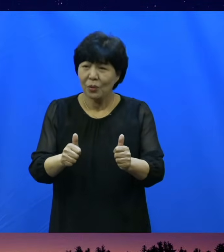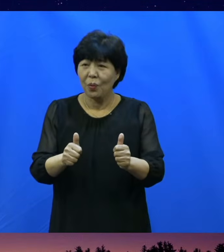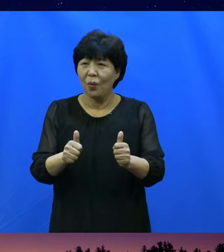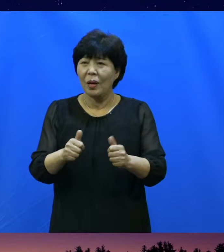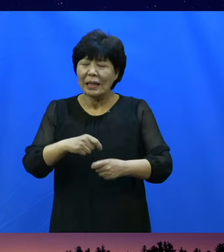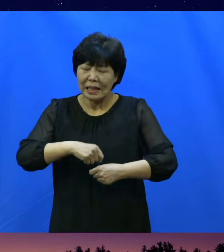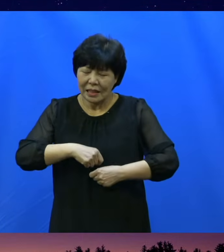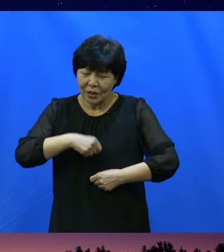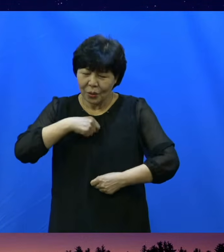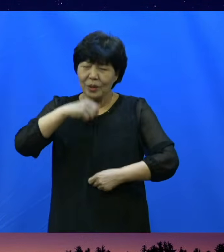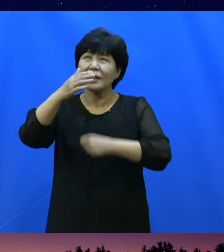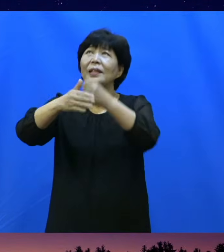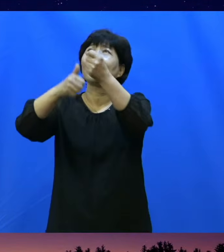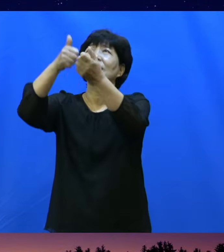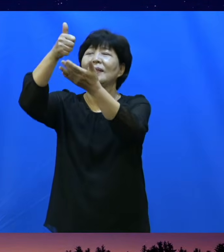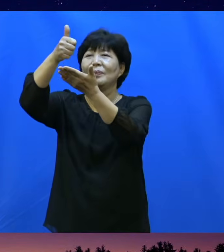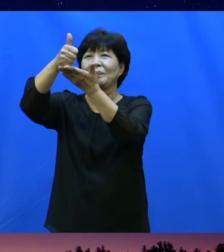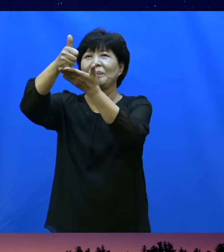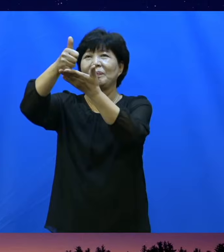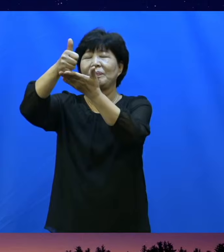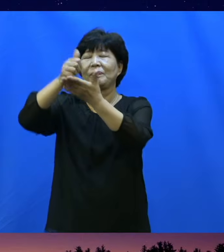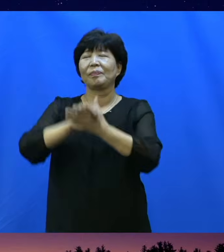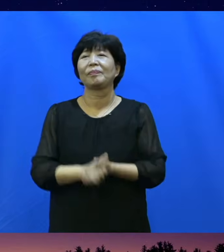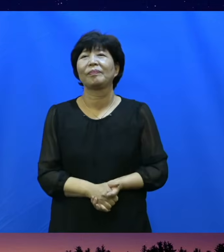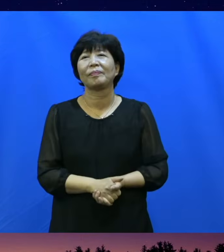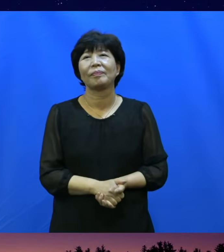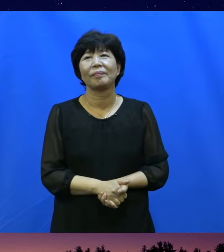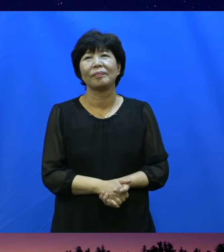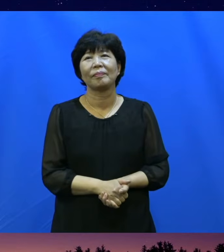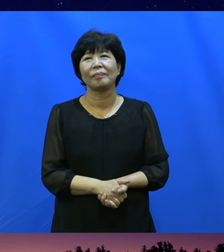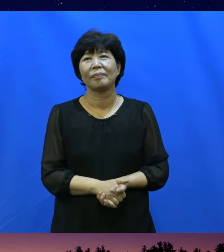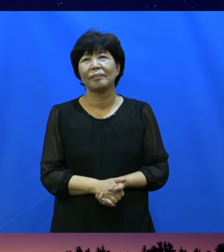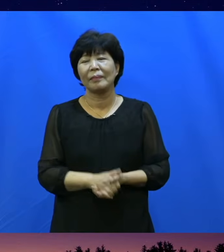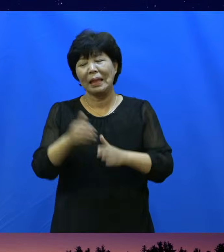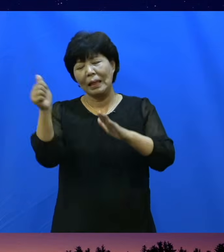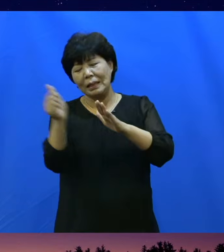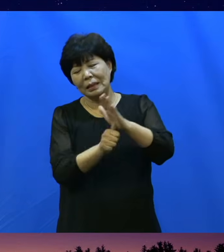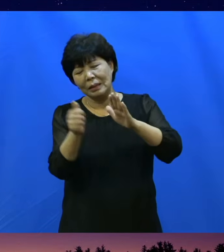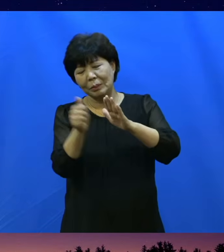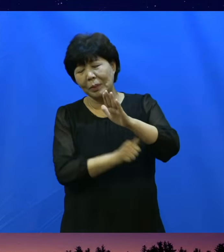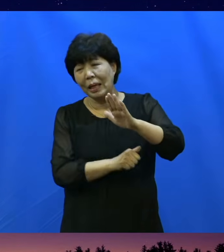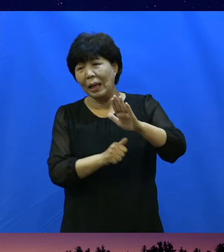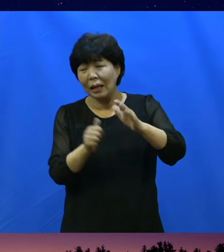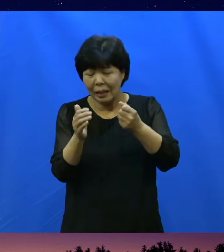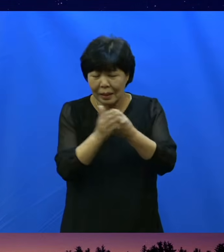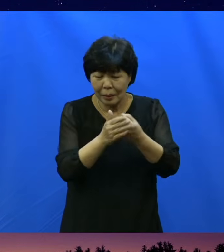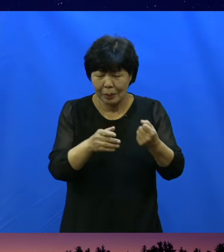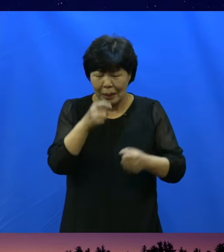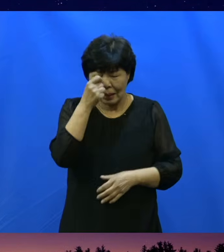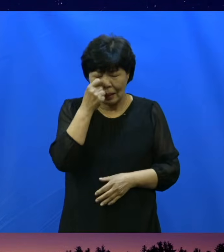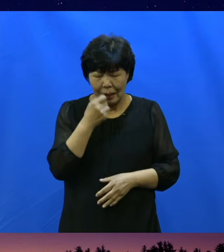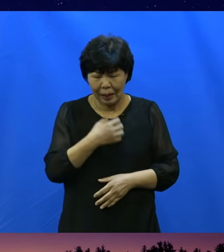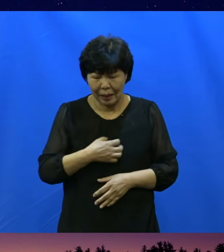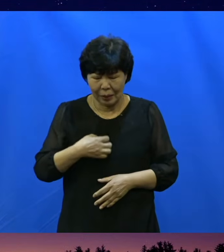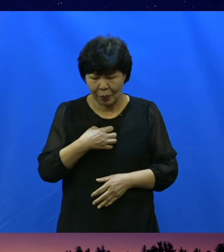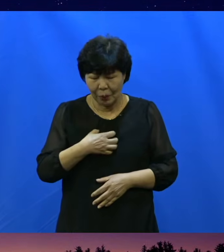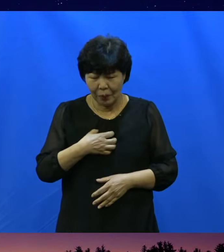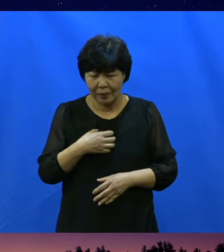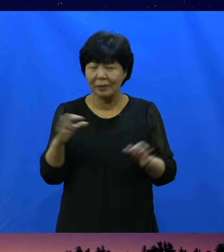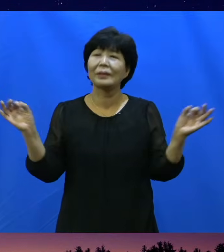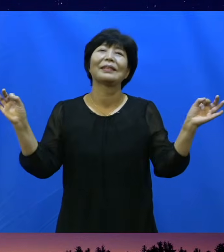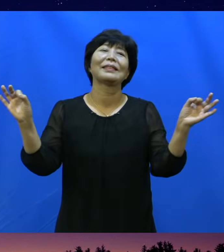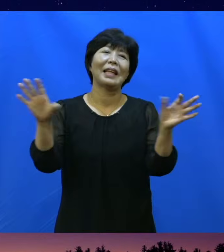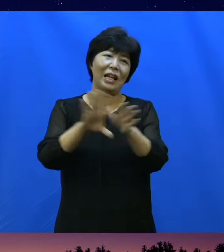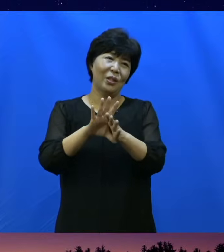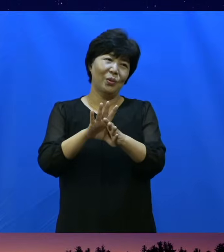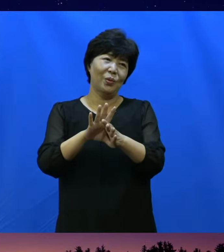것들이 떠나가고 자유가 찾아와요. 실패로 인한 애통은 사라지고 하나님에 대한 순종으로 결단하게 되는 겁니다. 그래서 여러분,